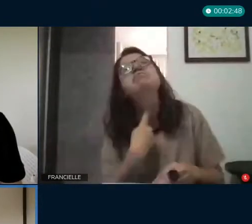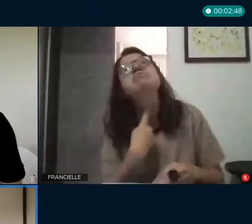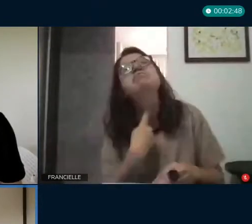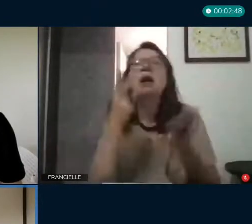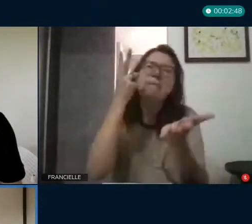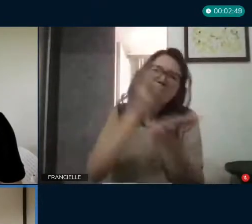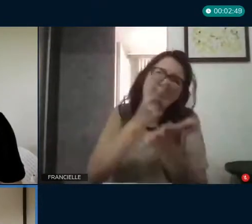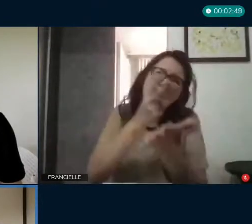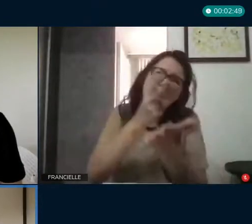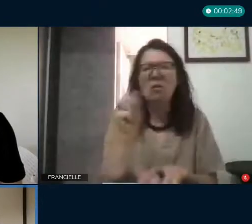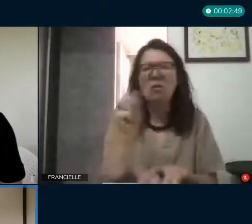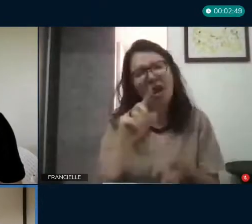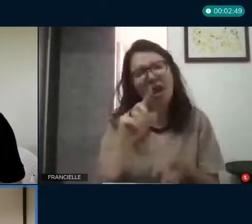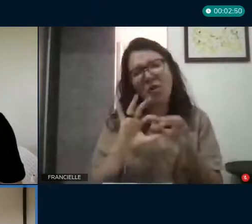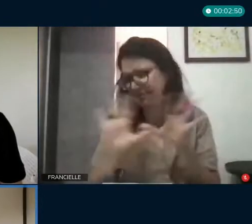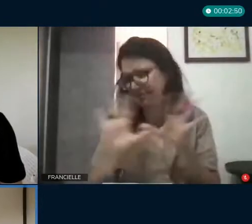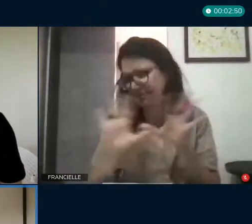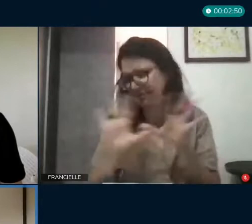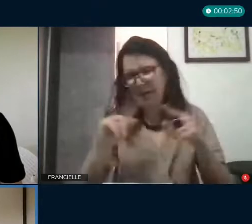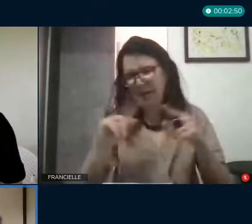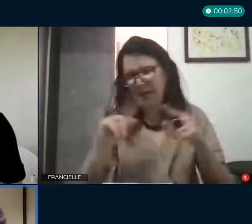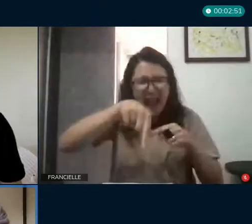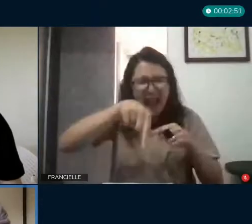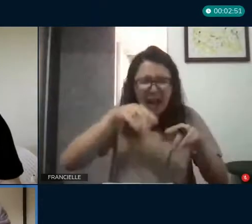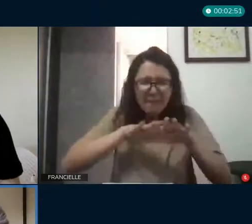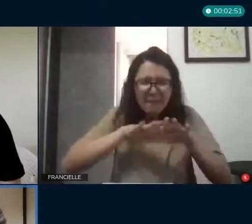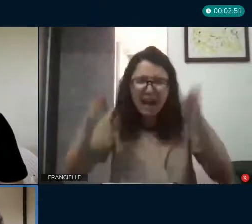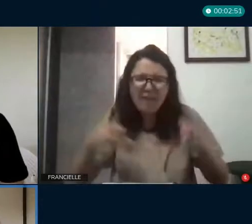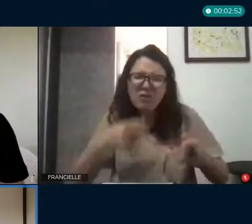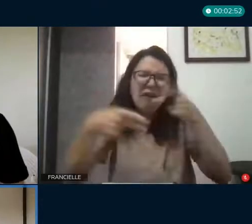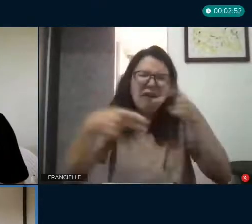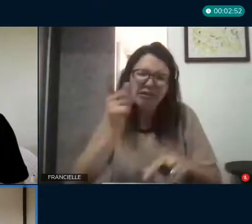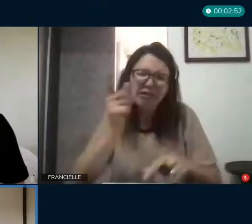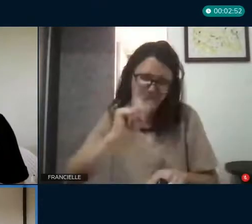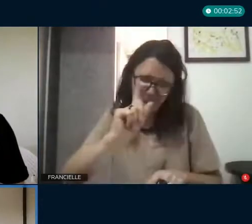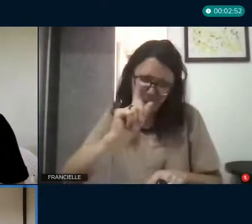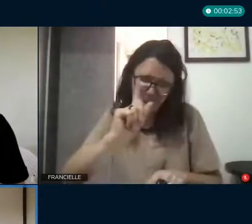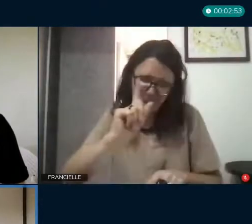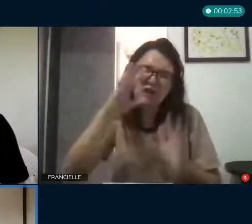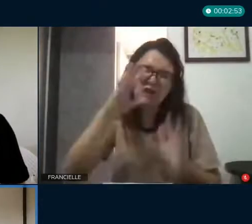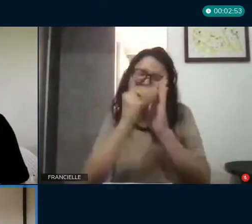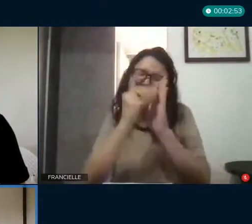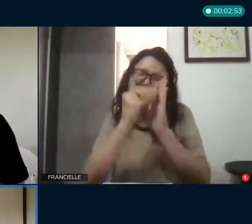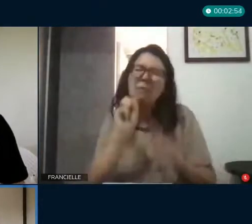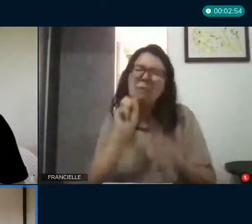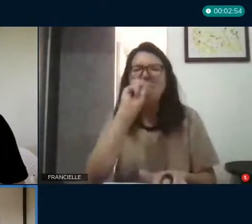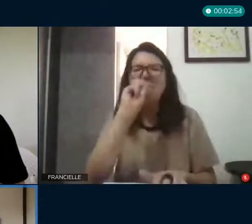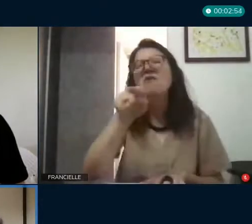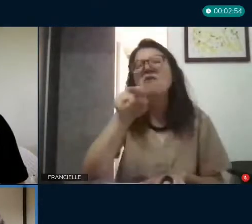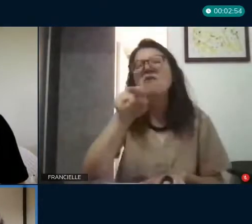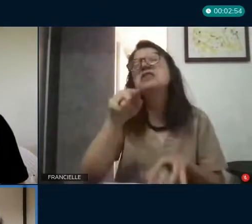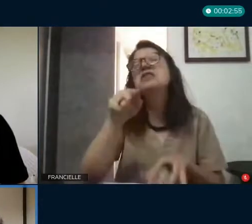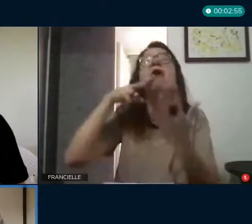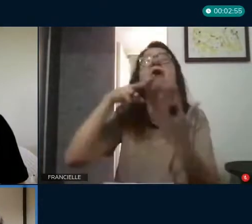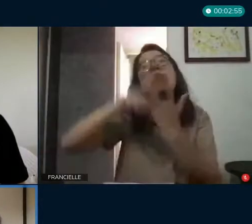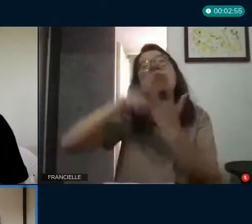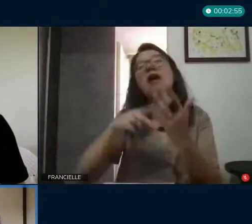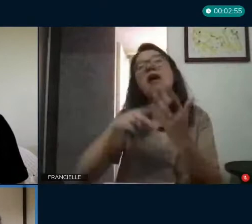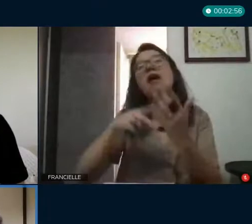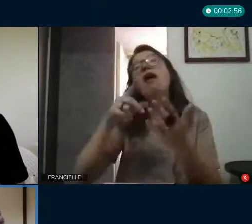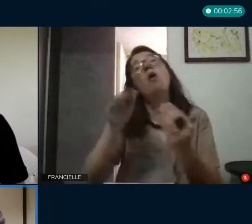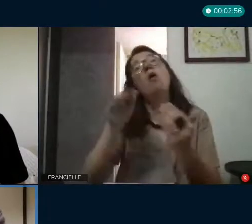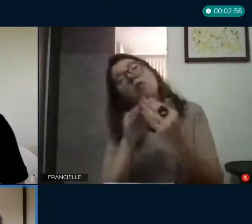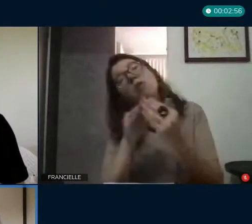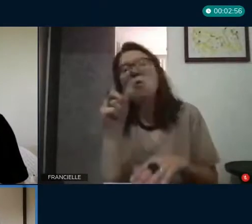obrigatórias de serem feitas, correções obrigatórias, é claro, você vai conversar com a sua orientadora, são apenas algumas observações